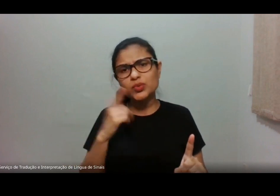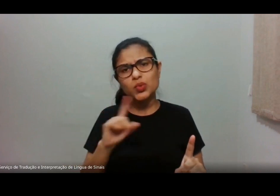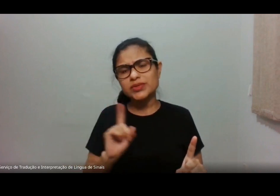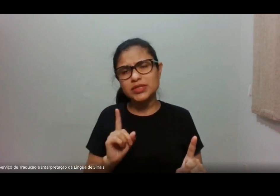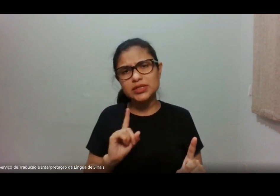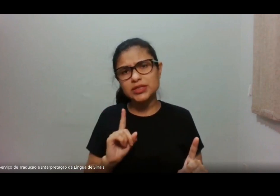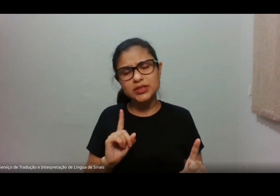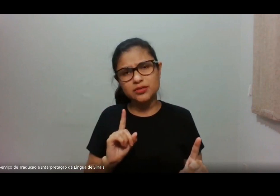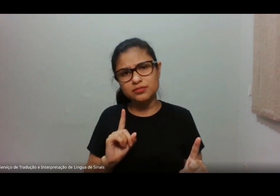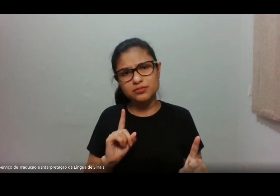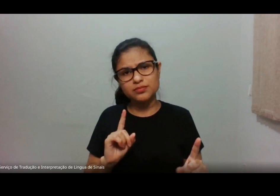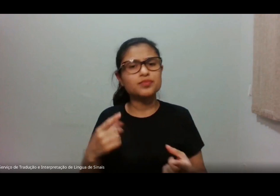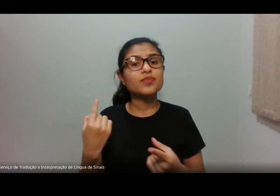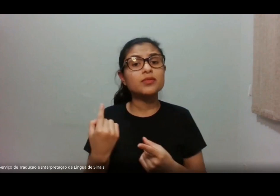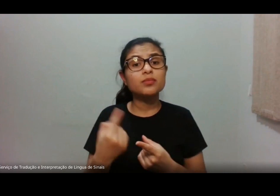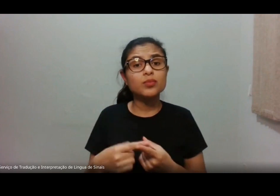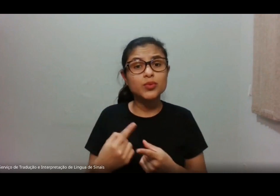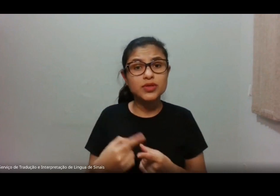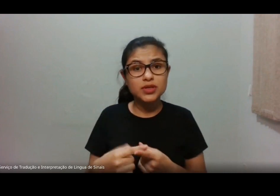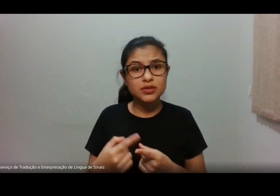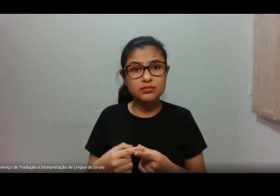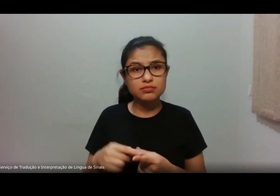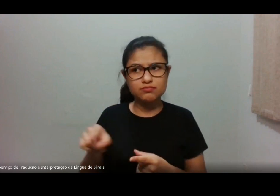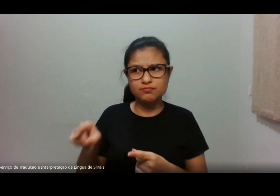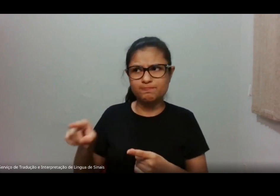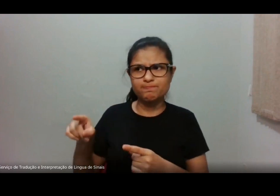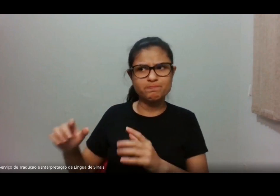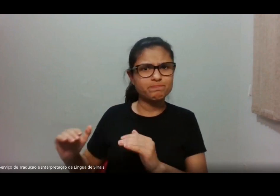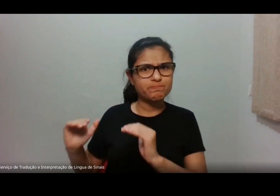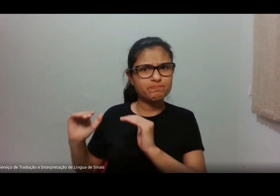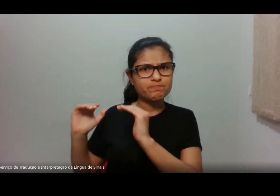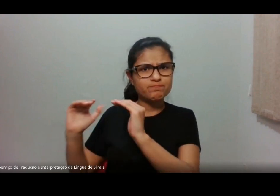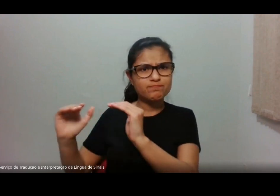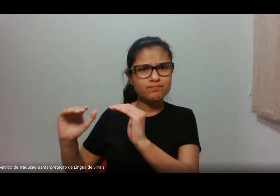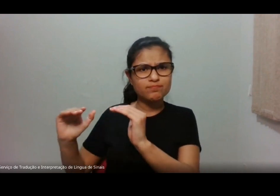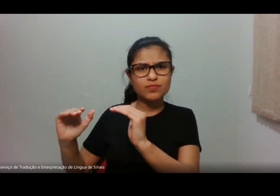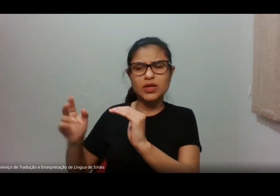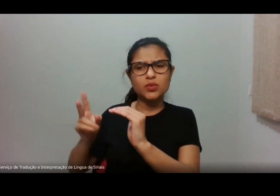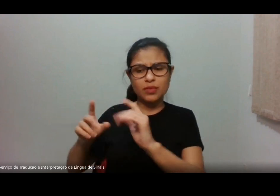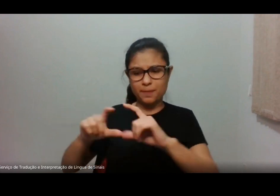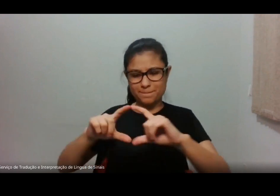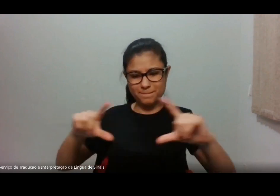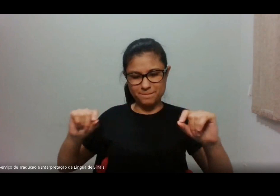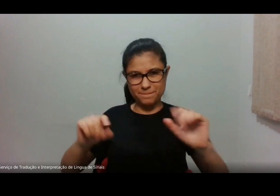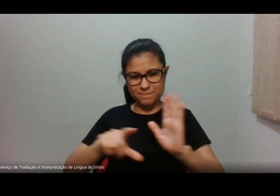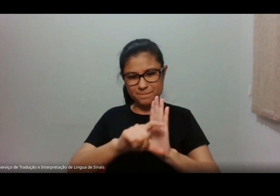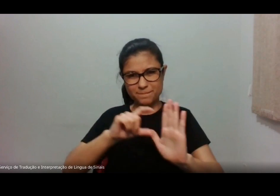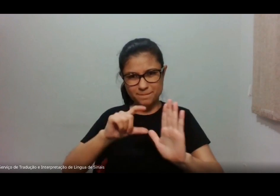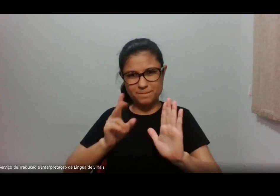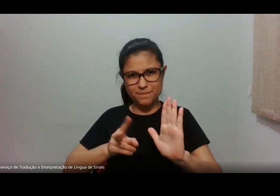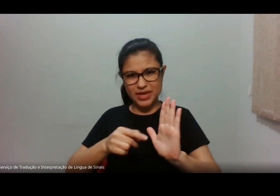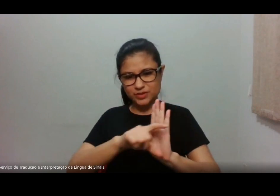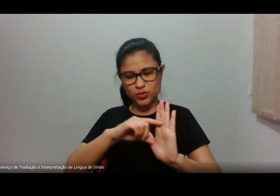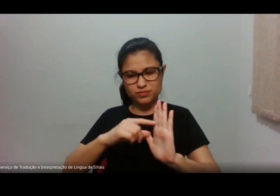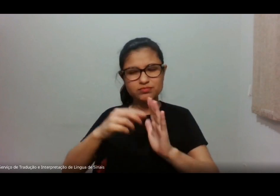uma vida assim, porque aí logo essa elevação grandiosa, tudo no mesmo parágrafo, ele